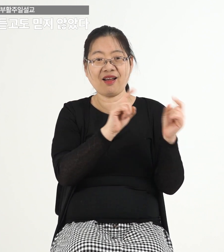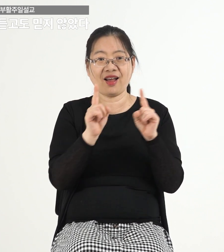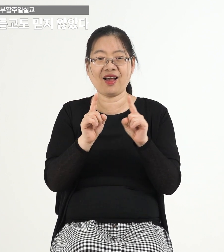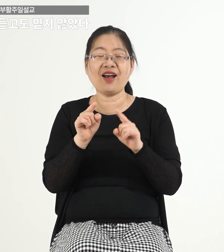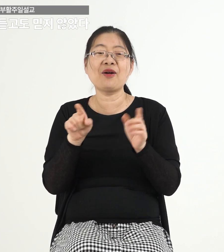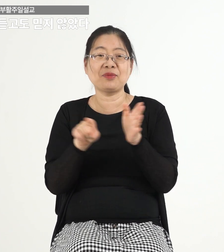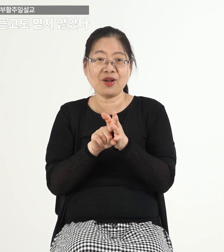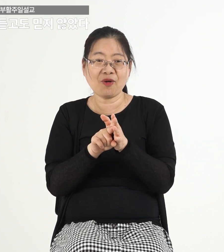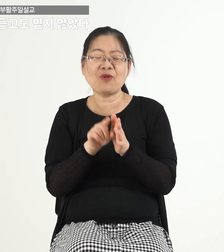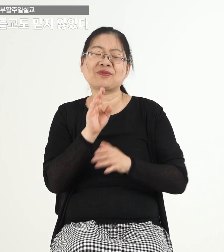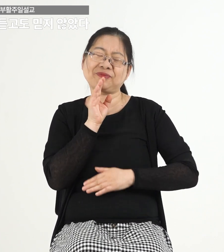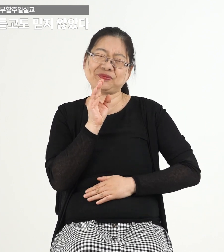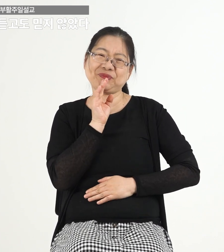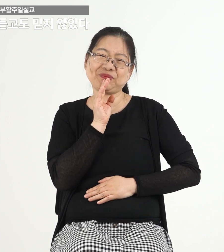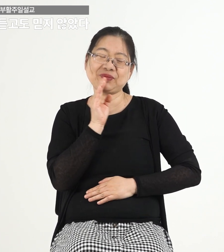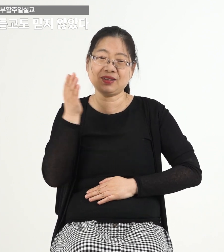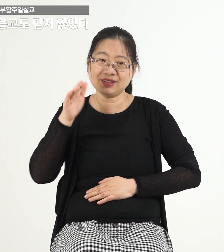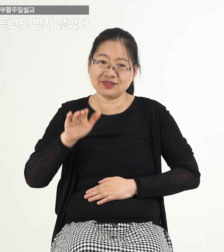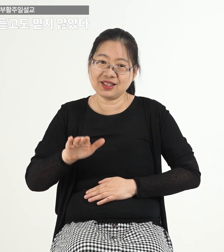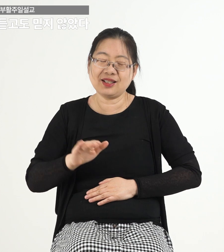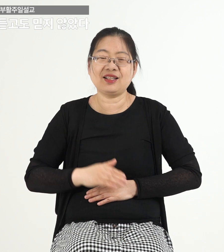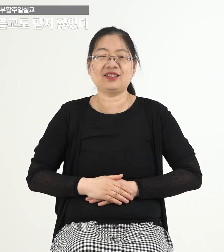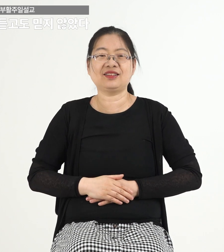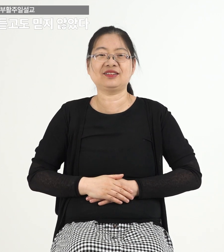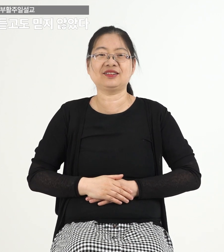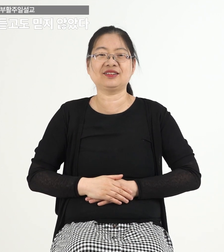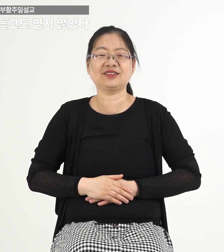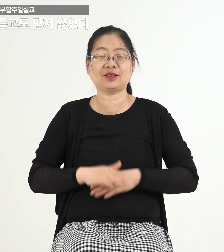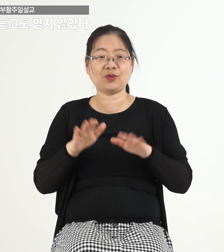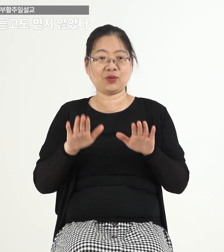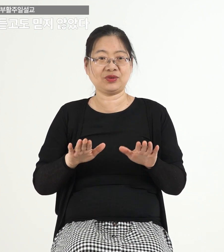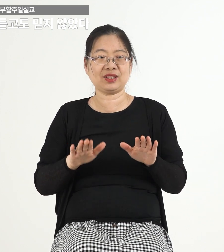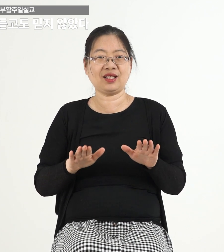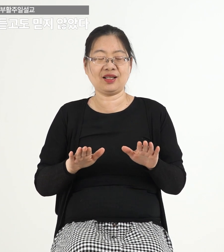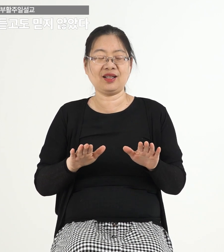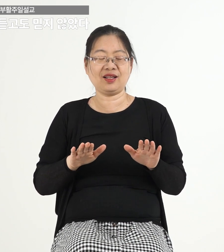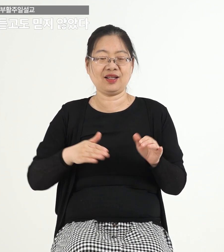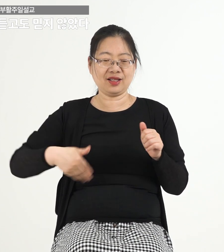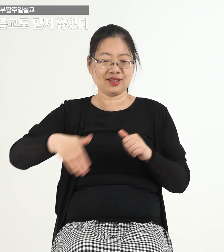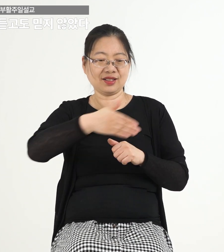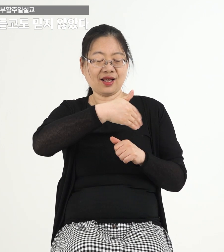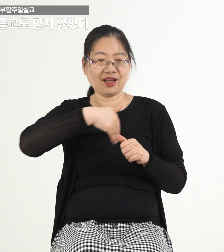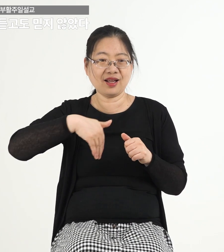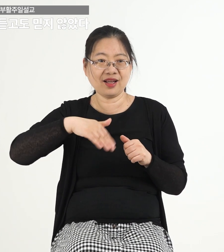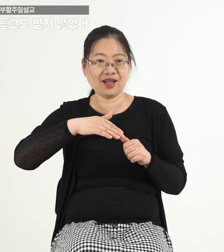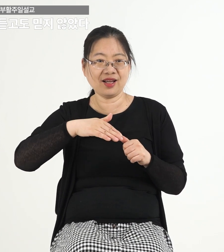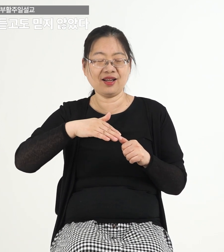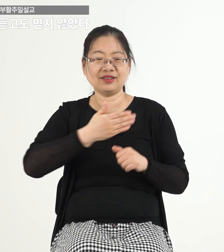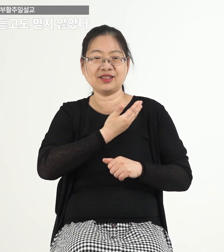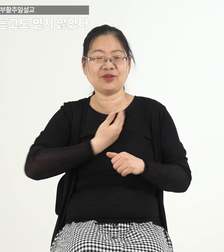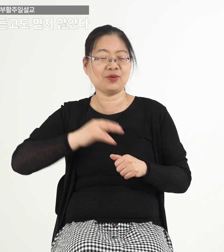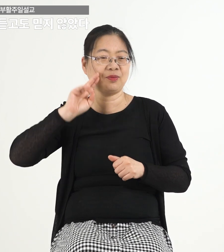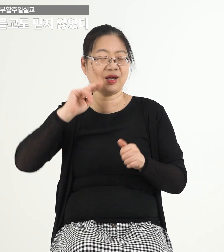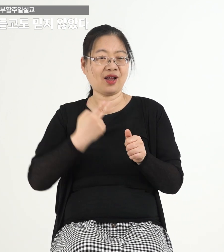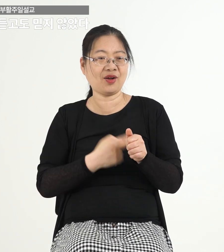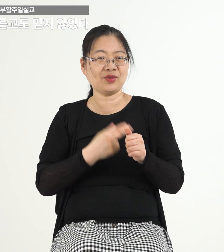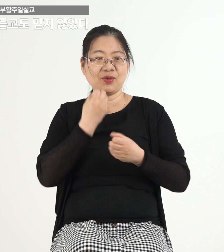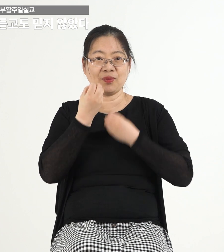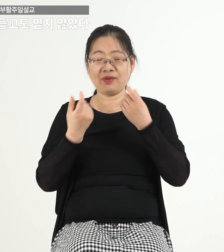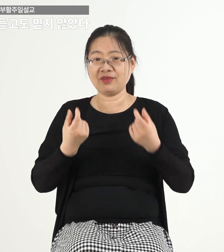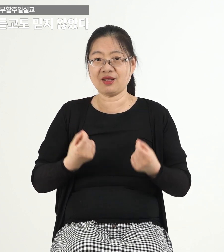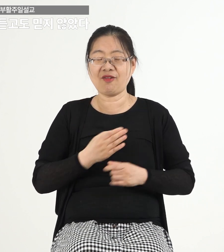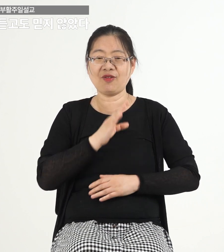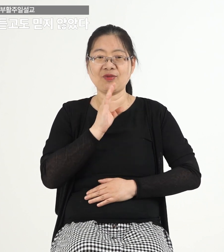그것도 맞겠죠. 그런데 오늘이라는 현실에서 사도 바울의 고백처럼